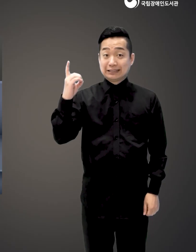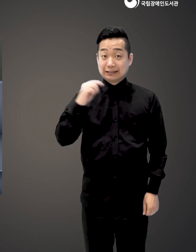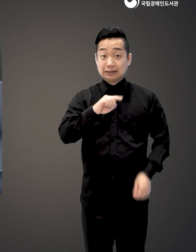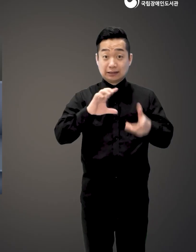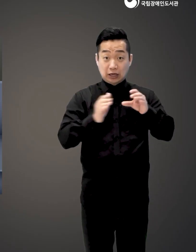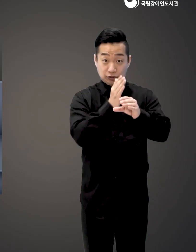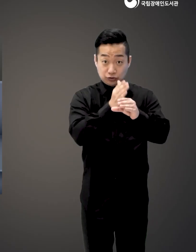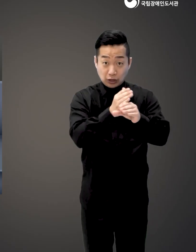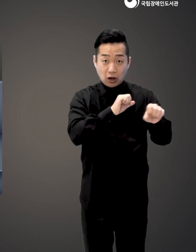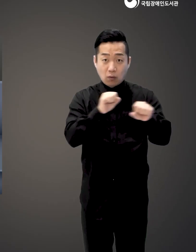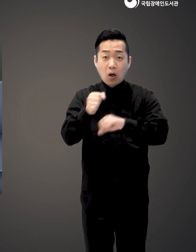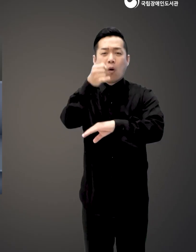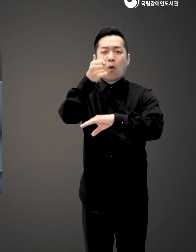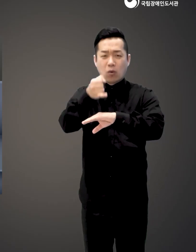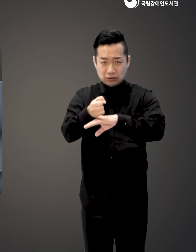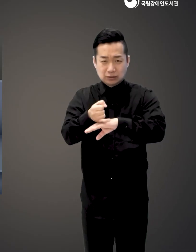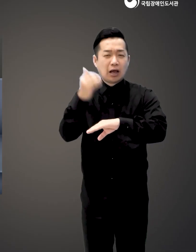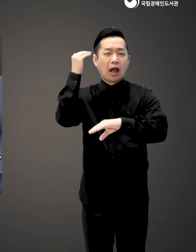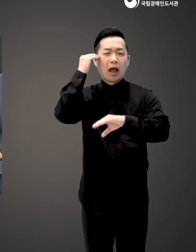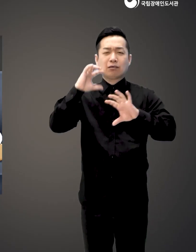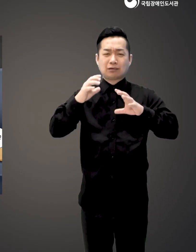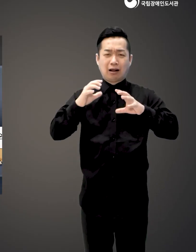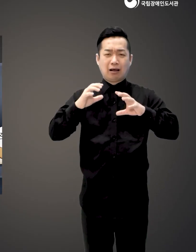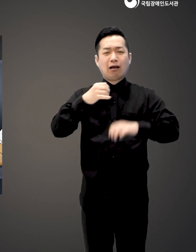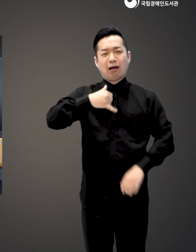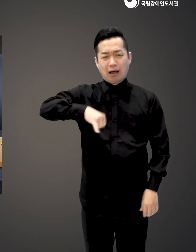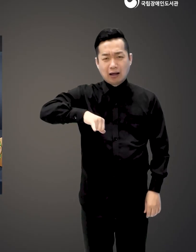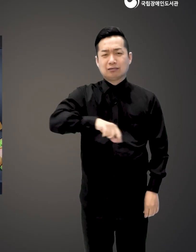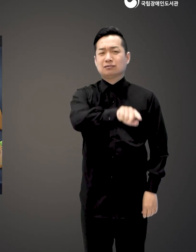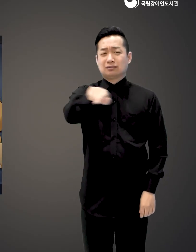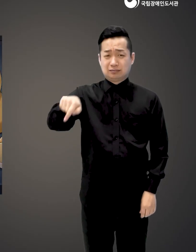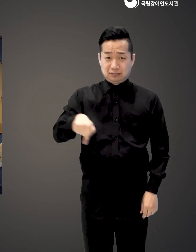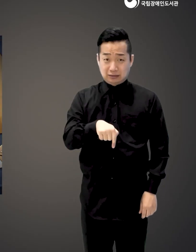OECD 국가 중 신체 활동량 꼴찌인 우리나라 아이들.